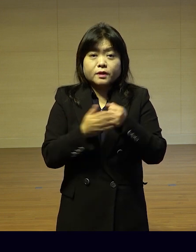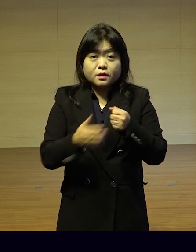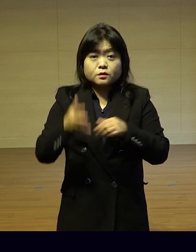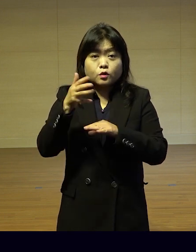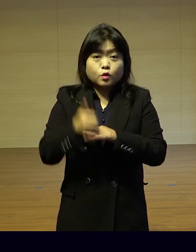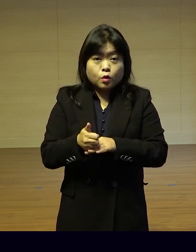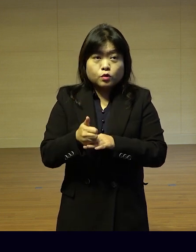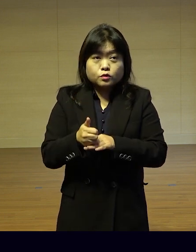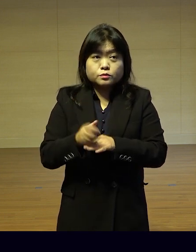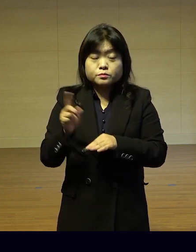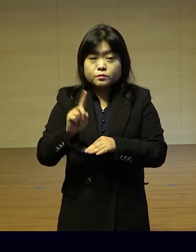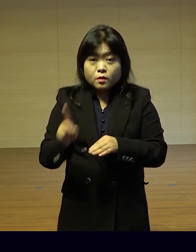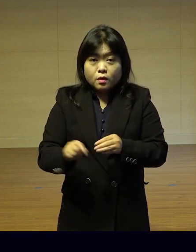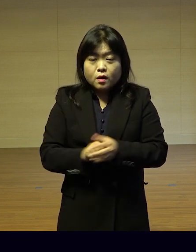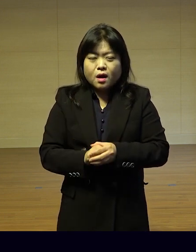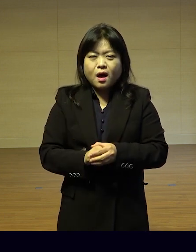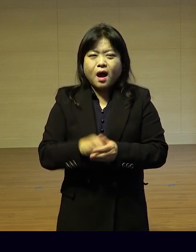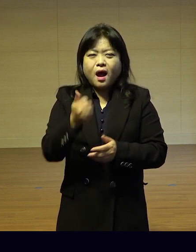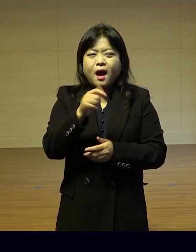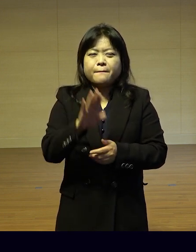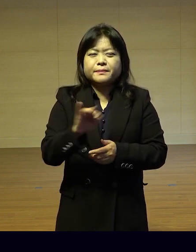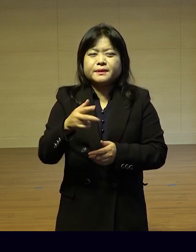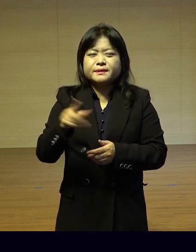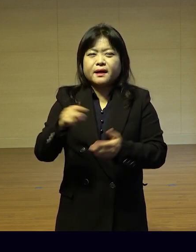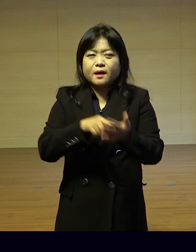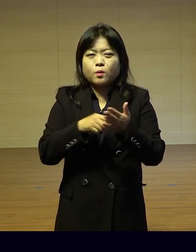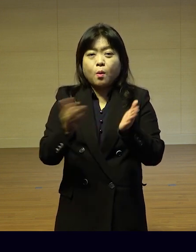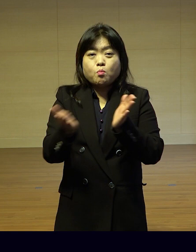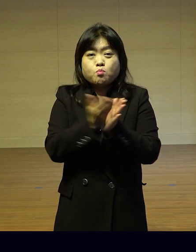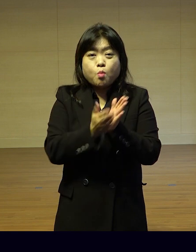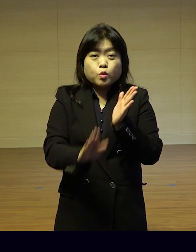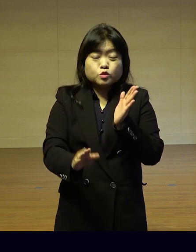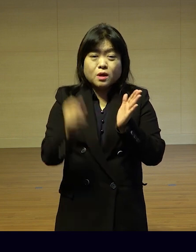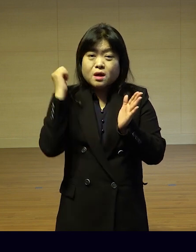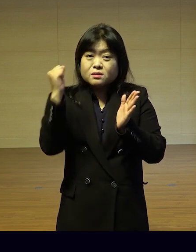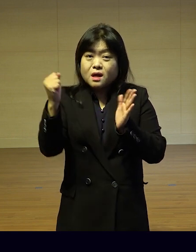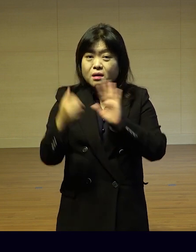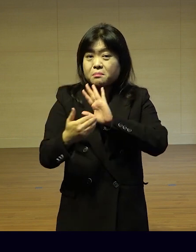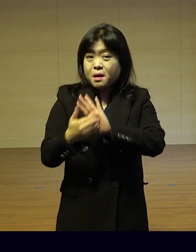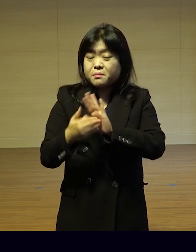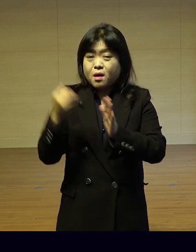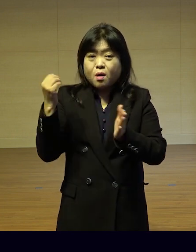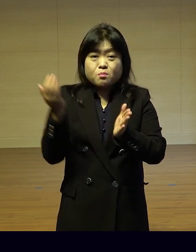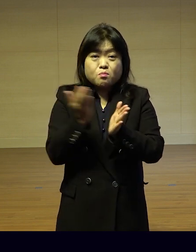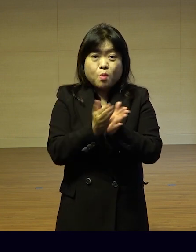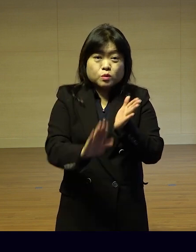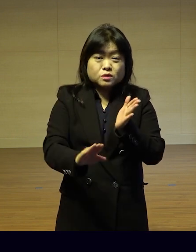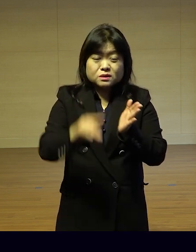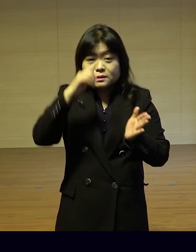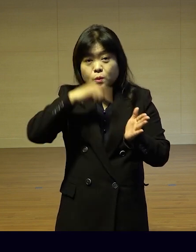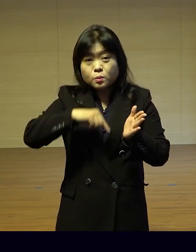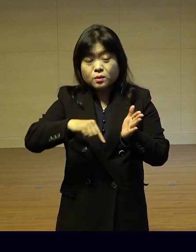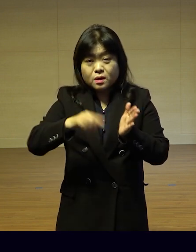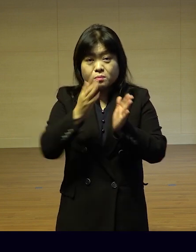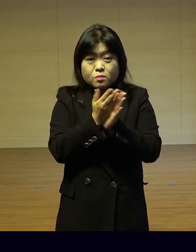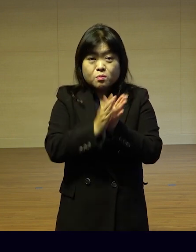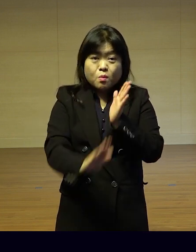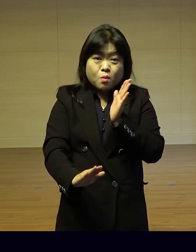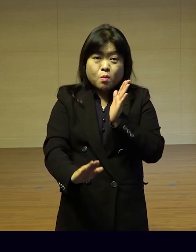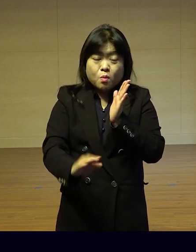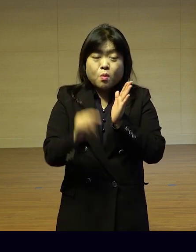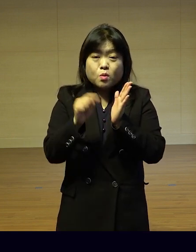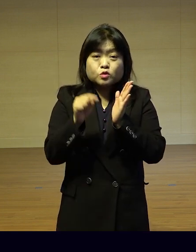그래서 결론적으로 말씀드리면 그 한비자에 나오는 모순고사의 모순은 거기서 동양의 모순이란 창모